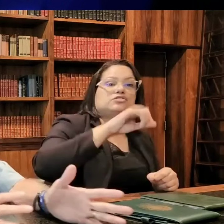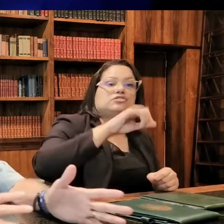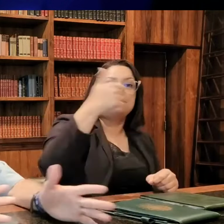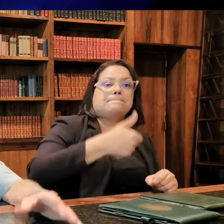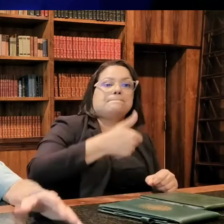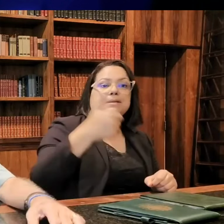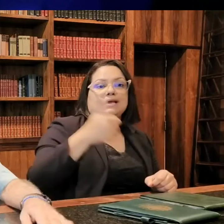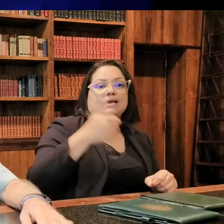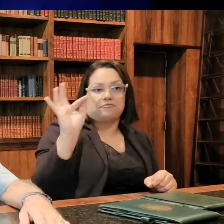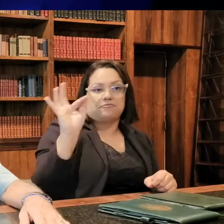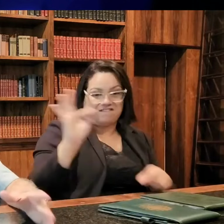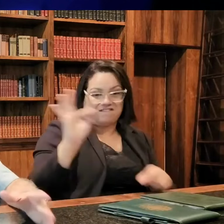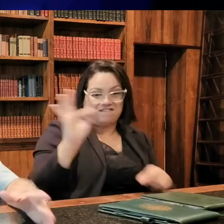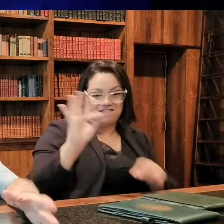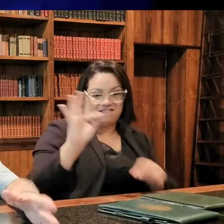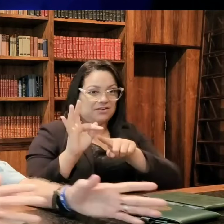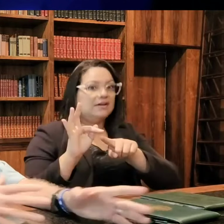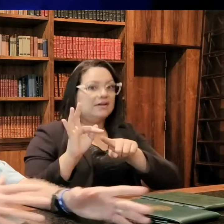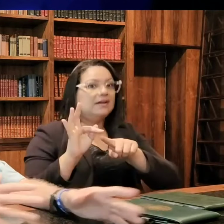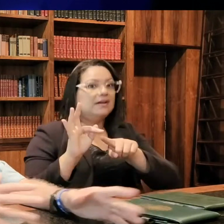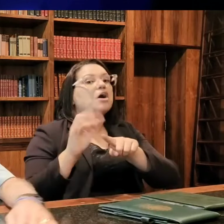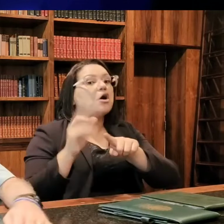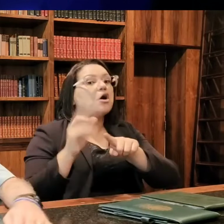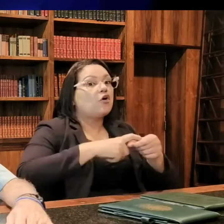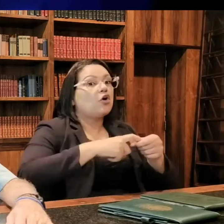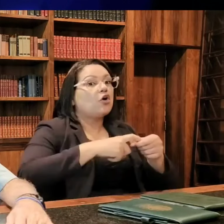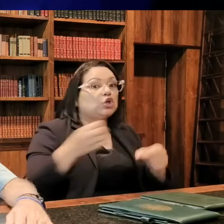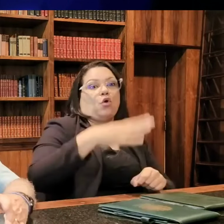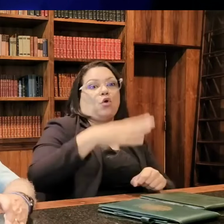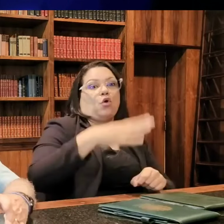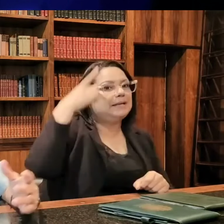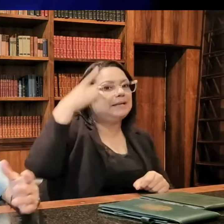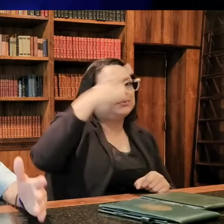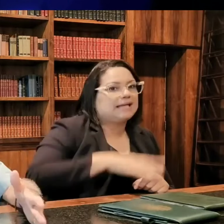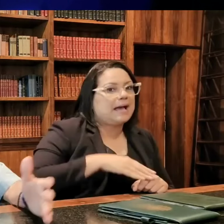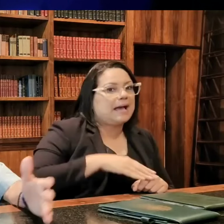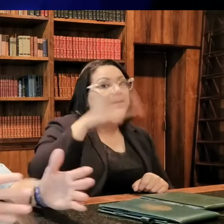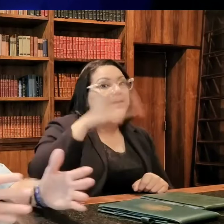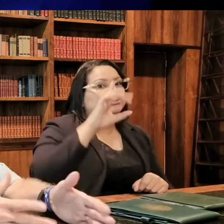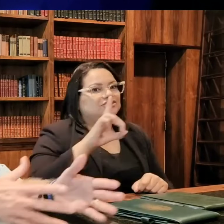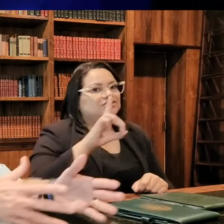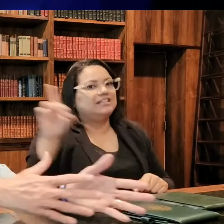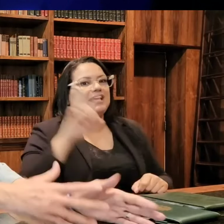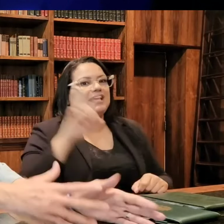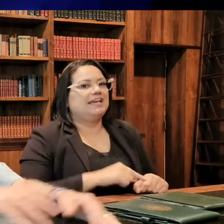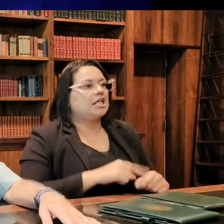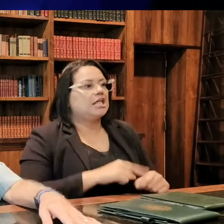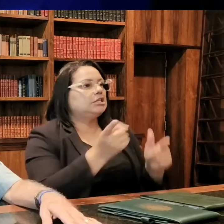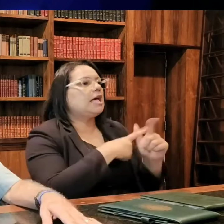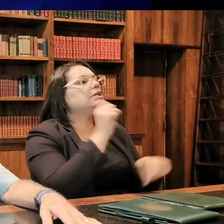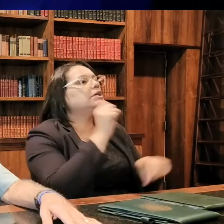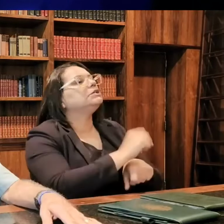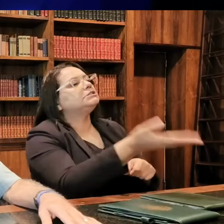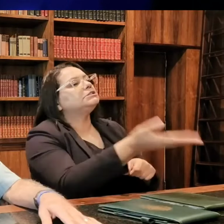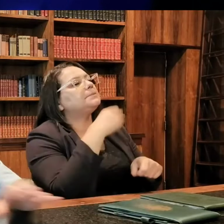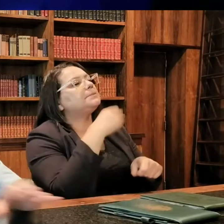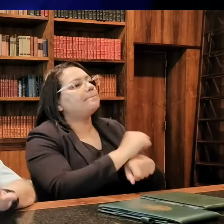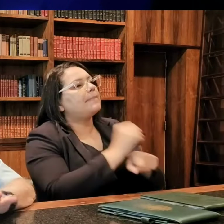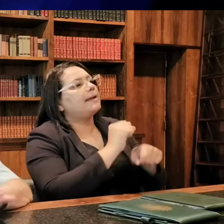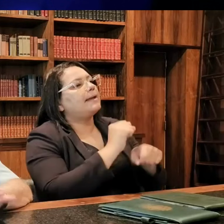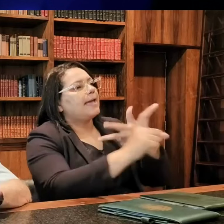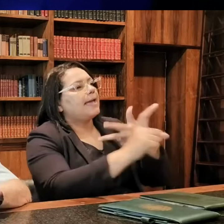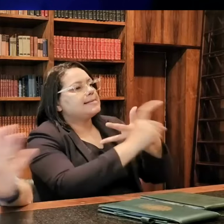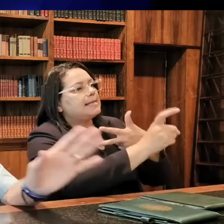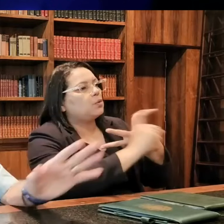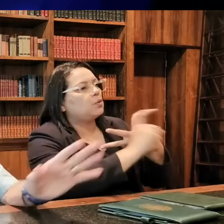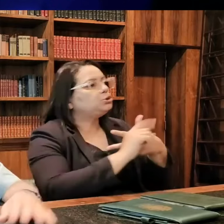mais conservador, mais de direita, menos dependente do poder executivo. Não vou discutir